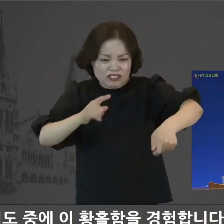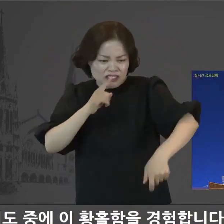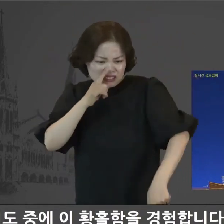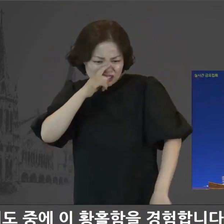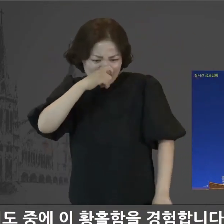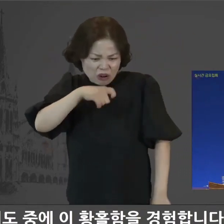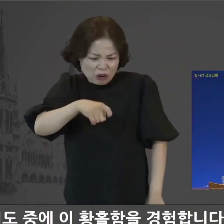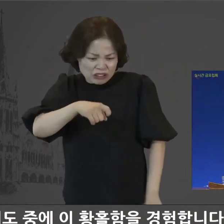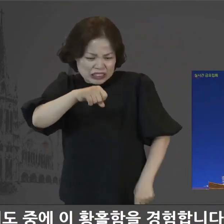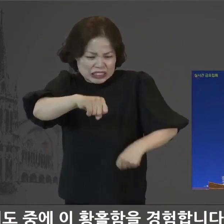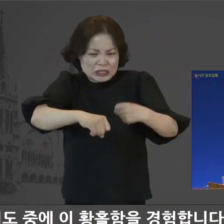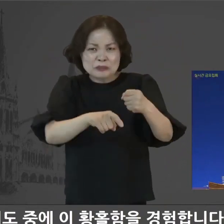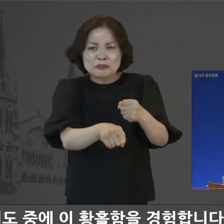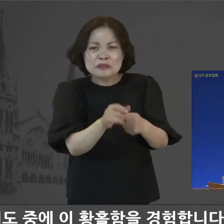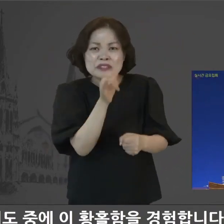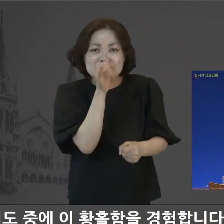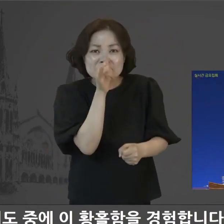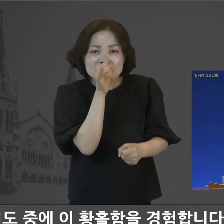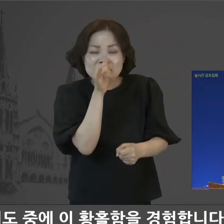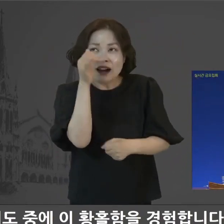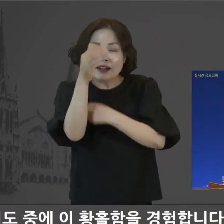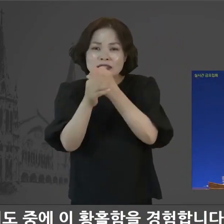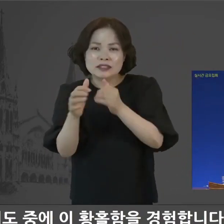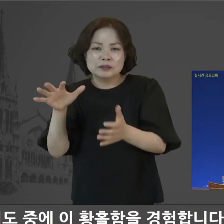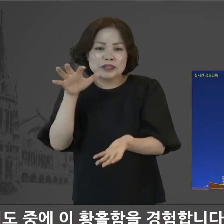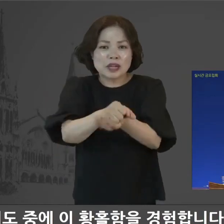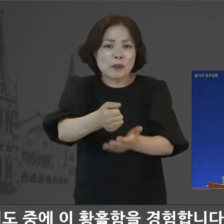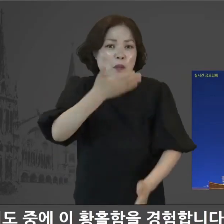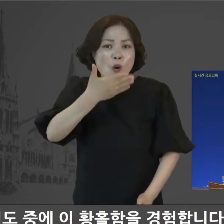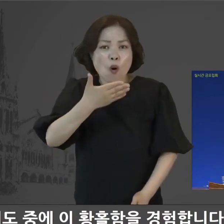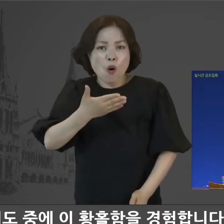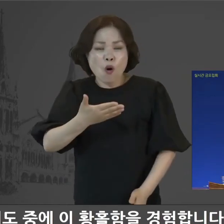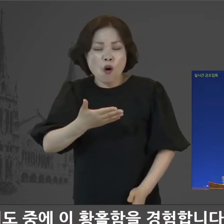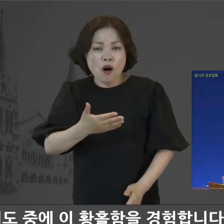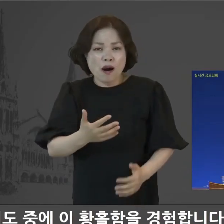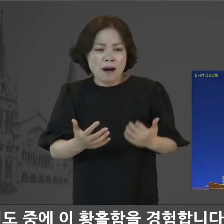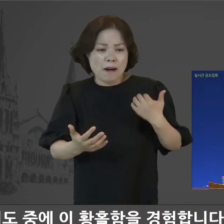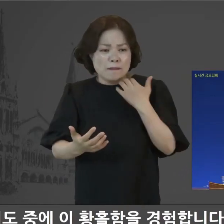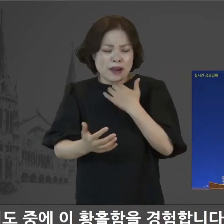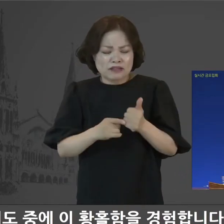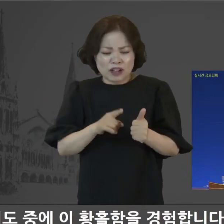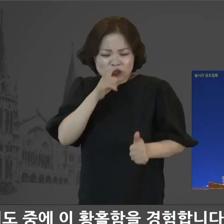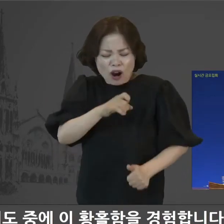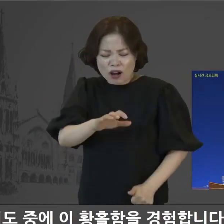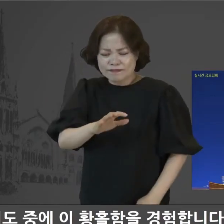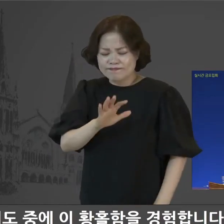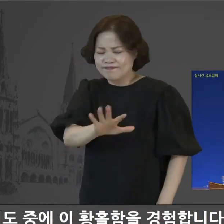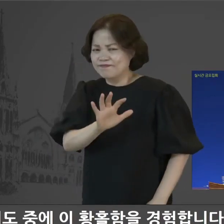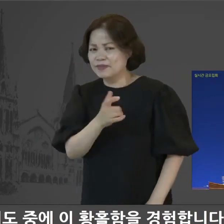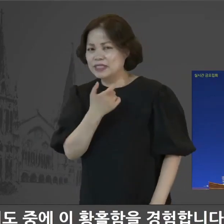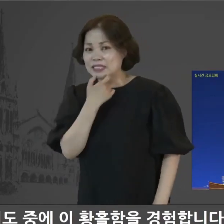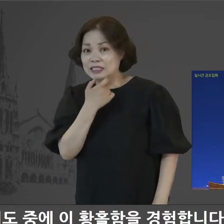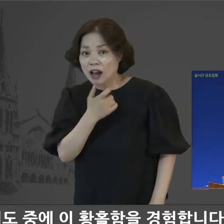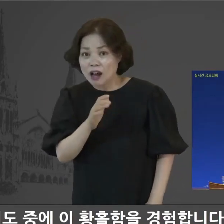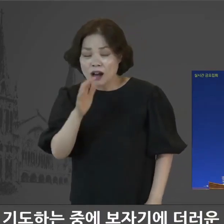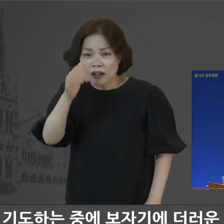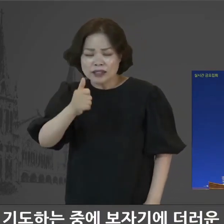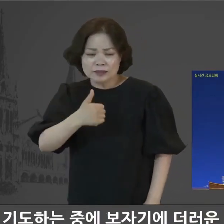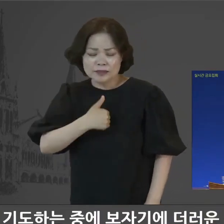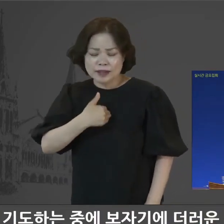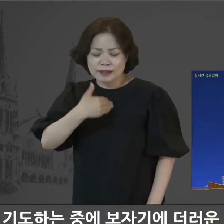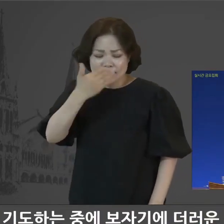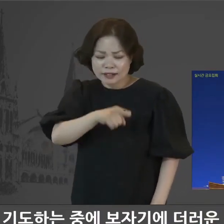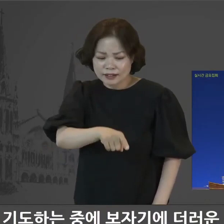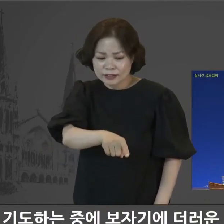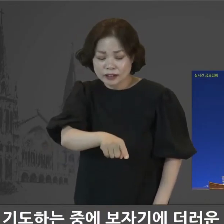더러운 짐승들이 있었는데 하나님이 잡아먹으라고 그러죠. 베드로가 이 더러운 거 내가 어떻게 먹습니까? 하나님이 내가 깨끗하다는 걸